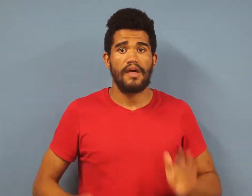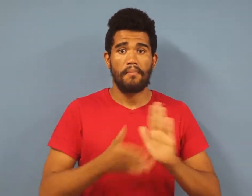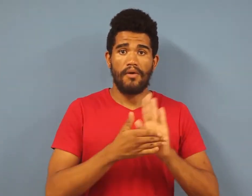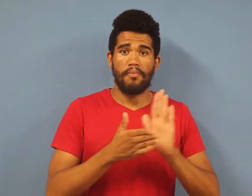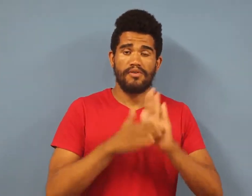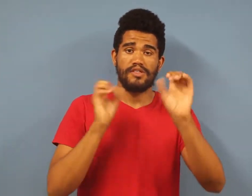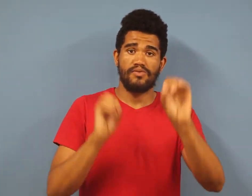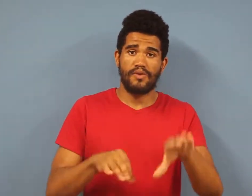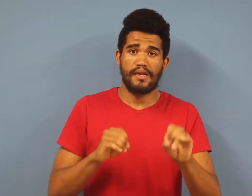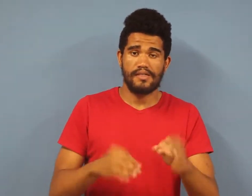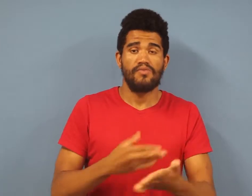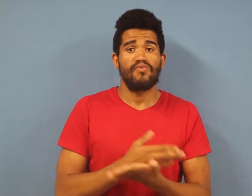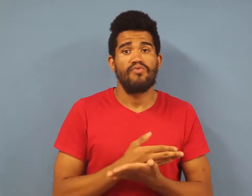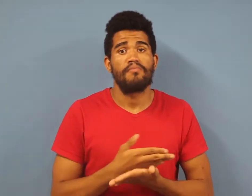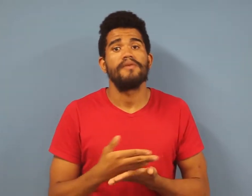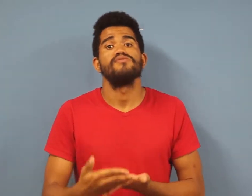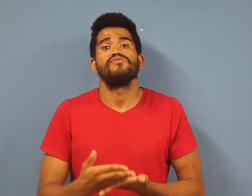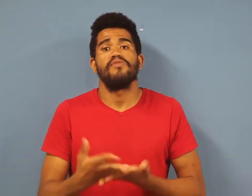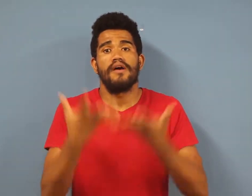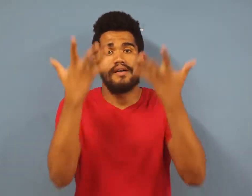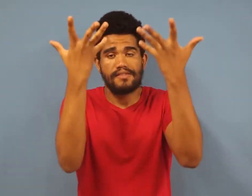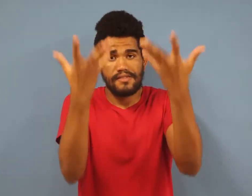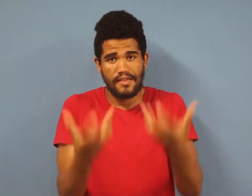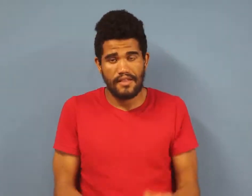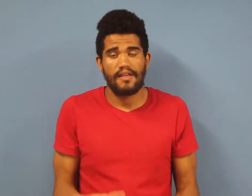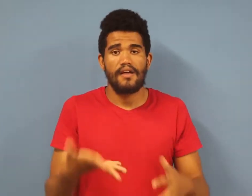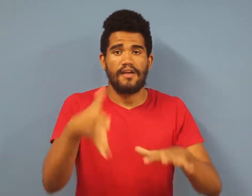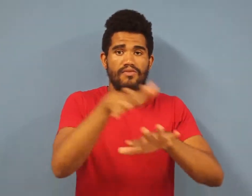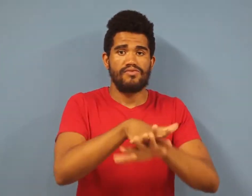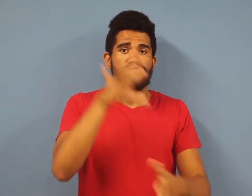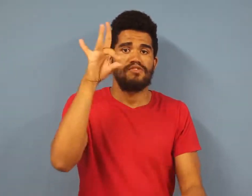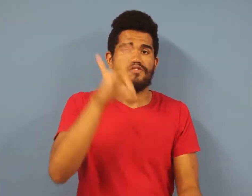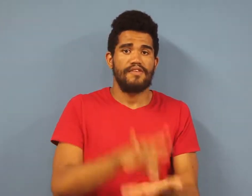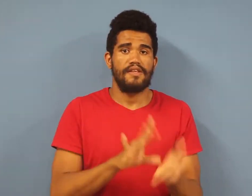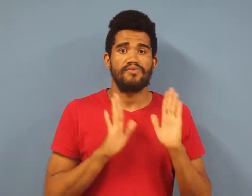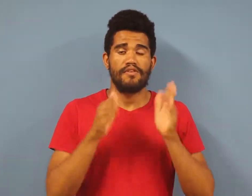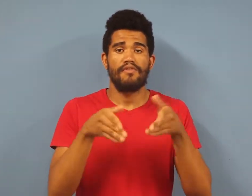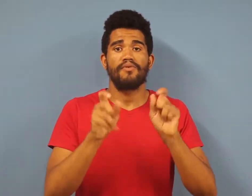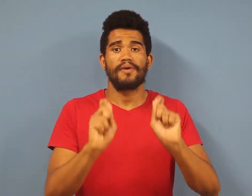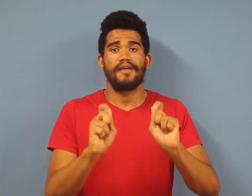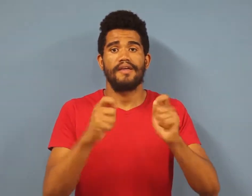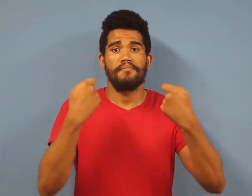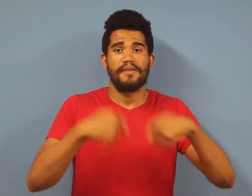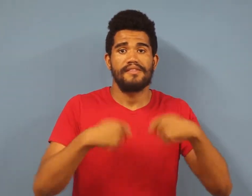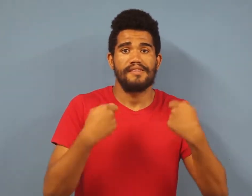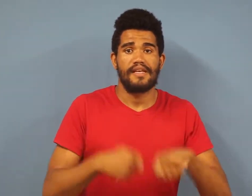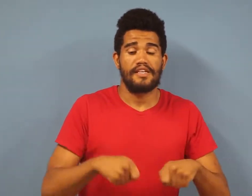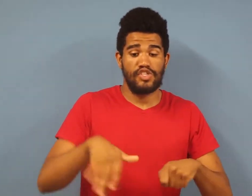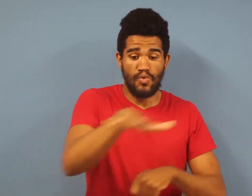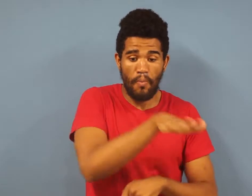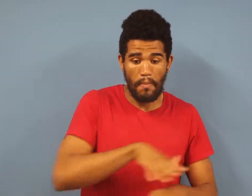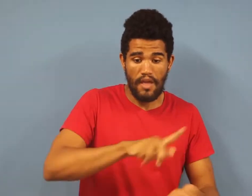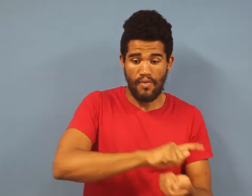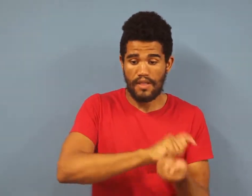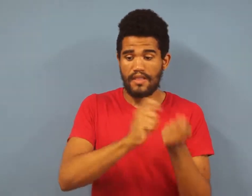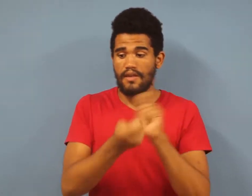educação passou a apelar pelo viés inclusivo, com enfoque na necessidade de um meio se adequar e oferecer as